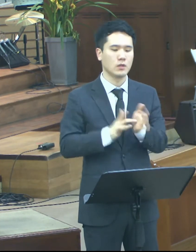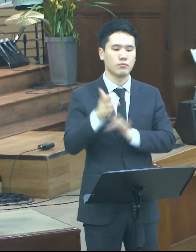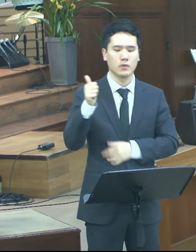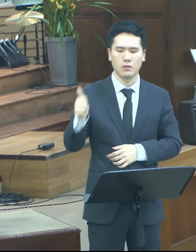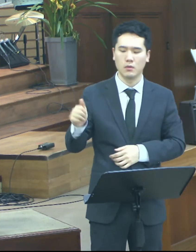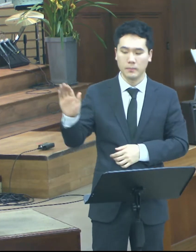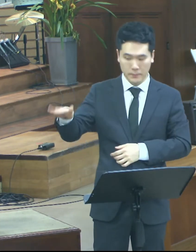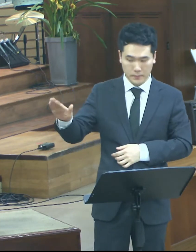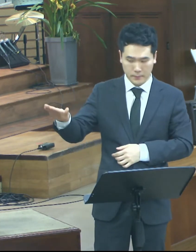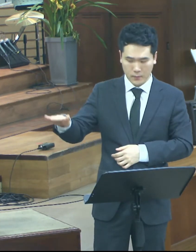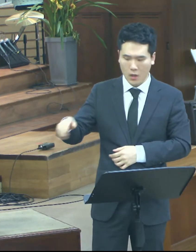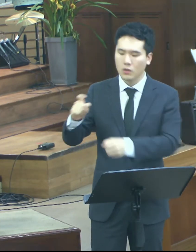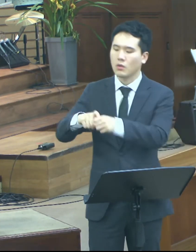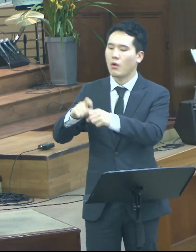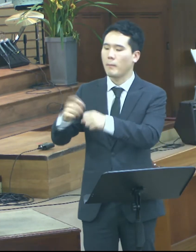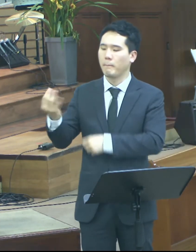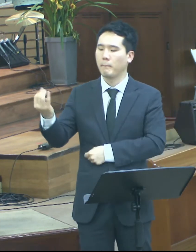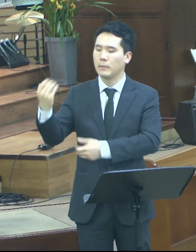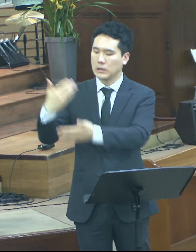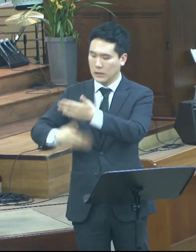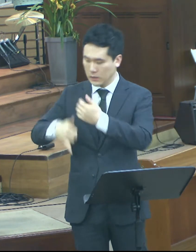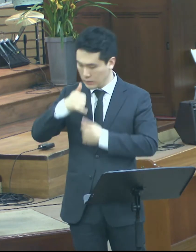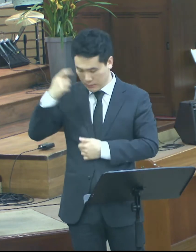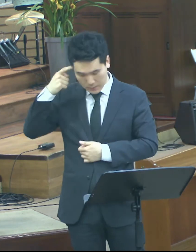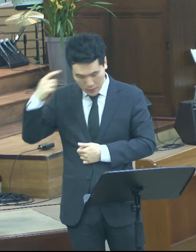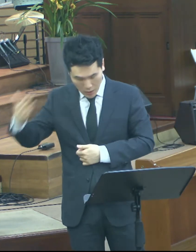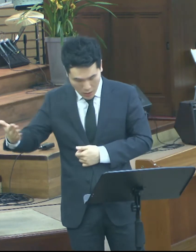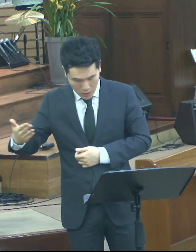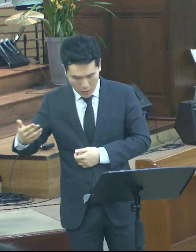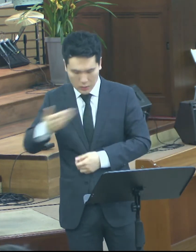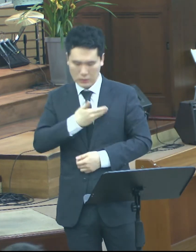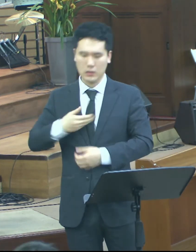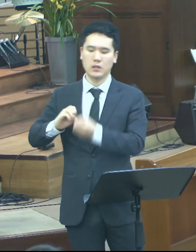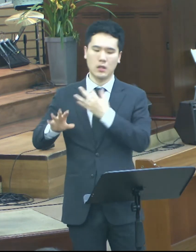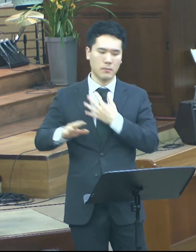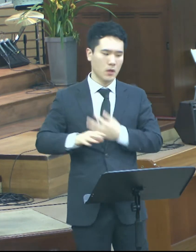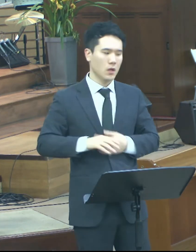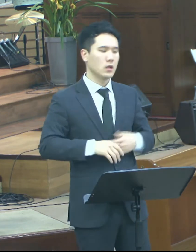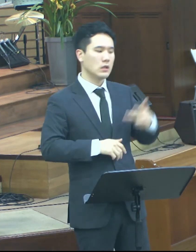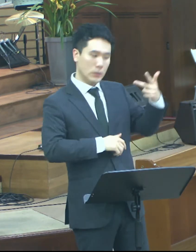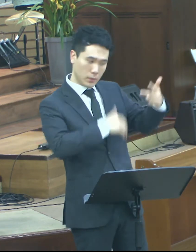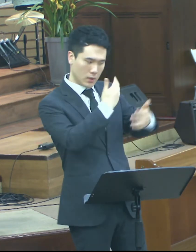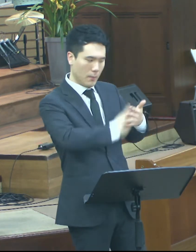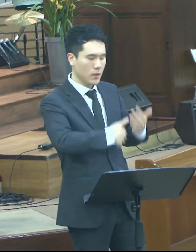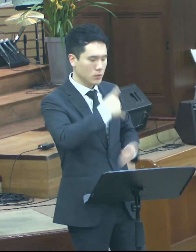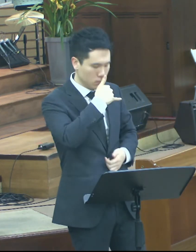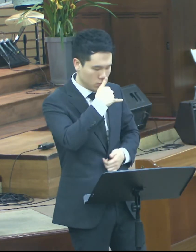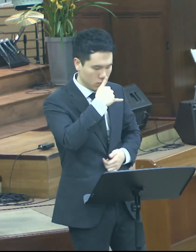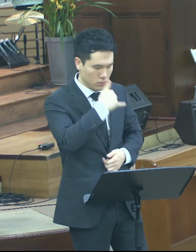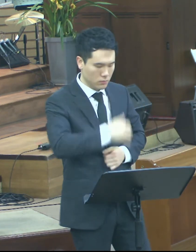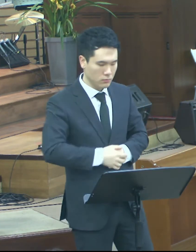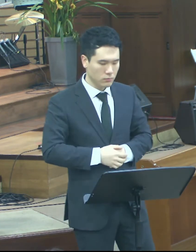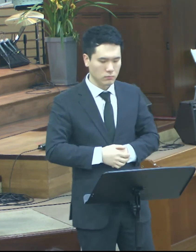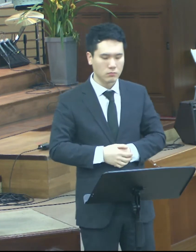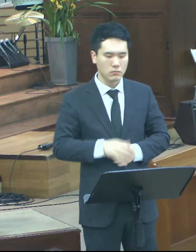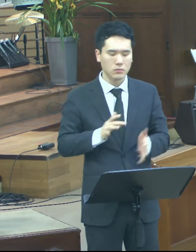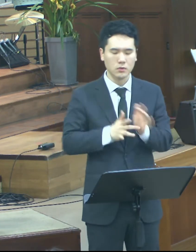때 7개가 있습니다 대답했습니다. 그 7개를 가지고 이제 기도를 하셨는데